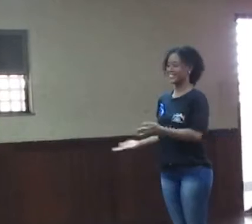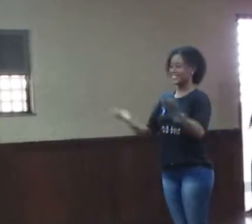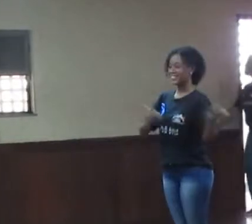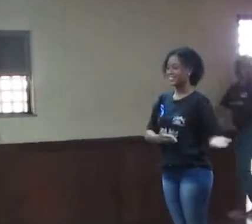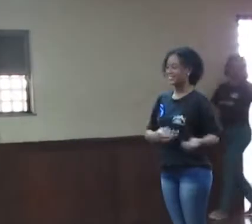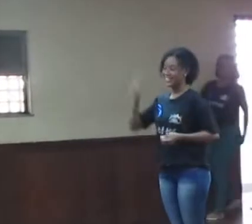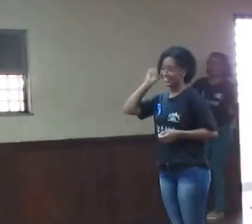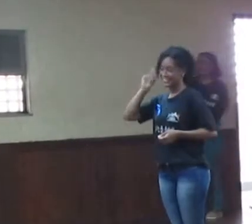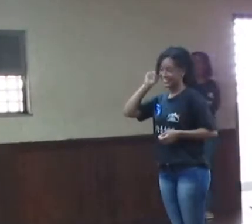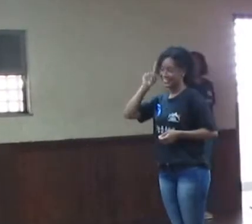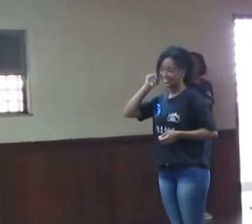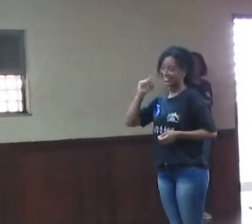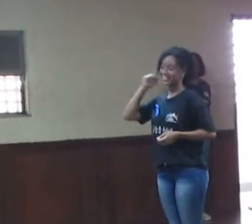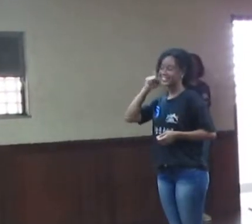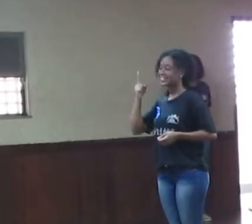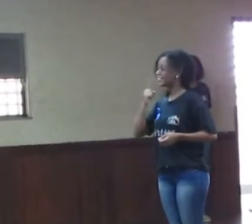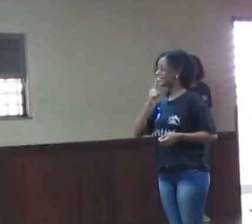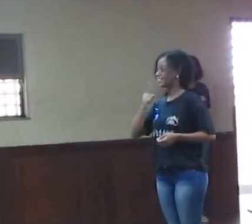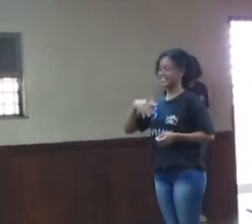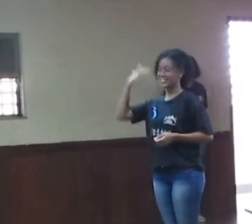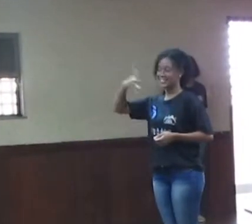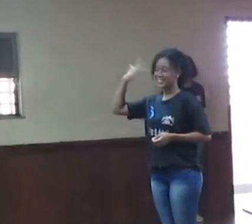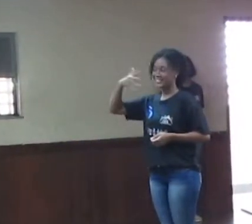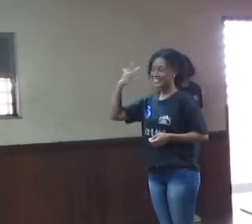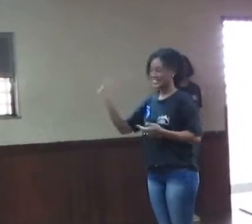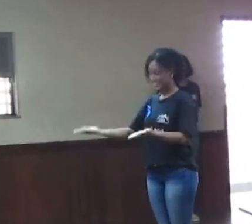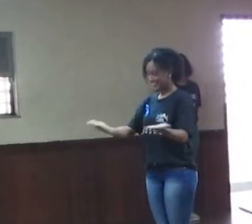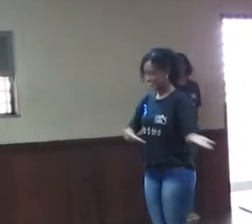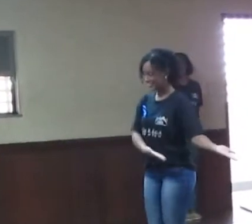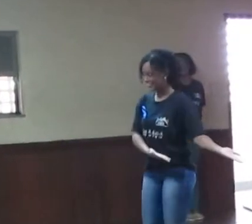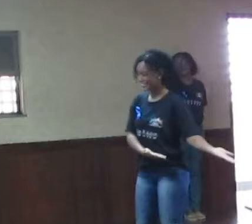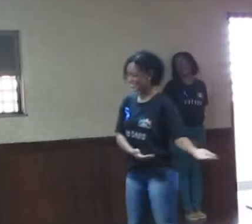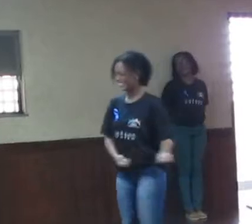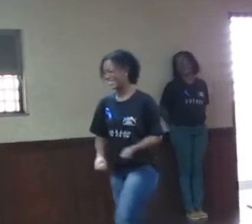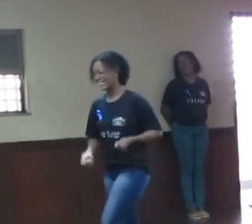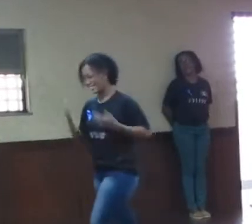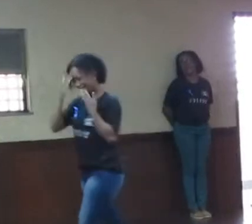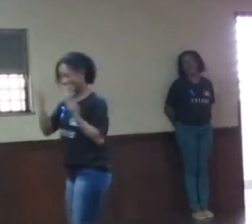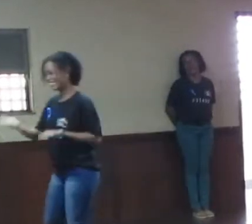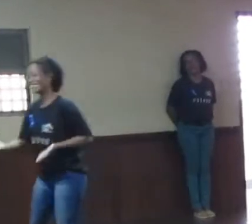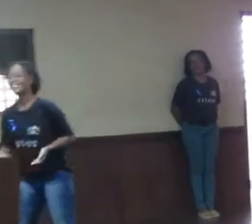Hoje convidamos a palestrar Ansel.